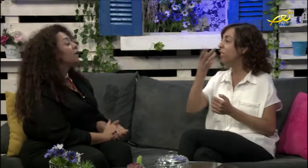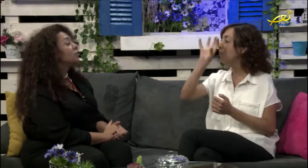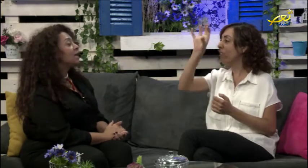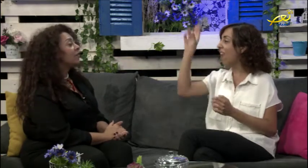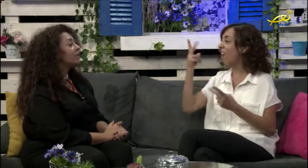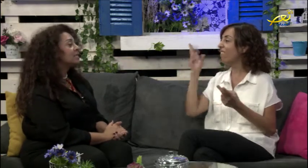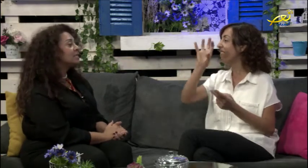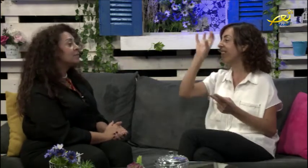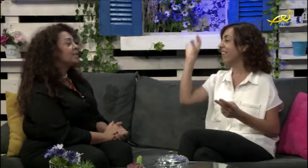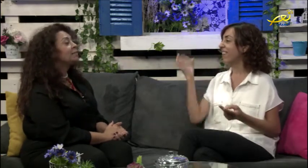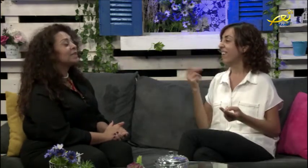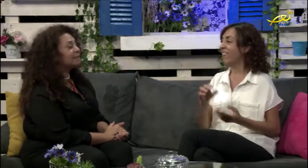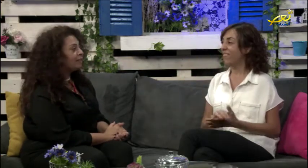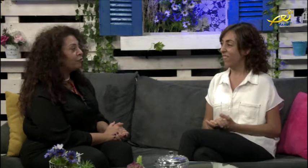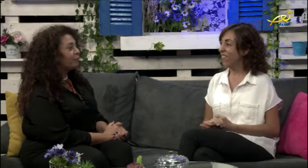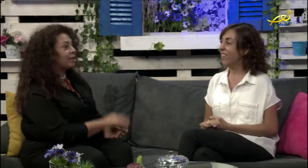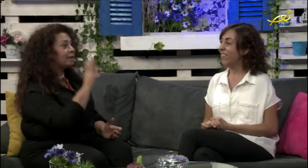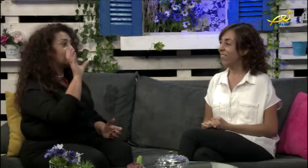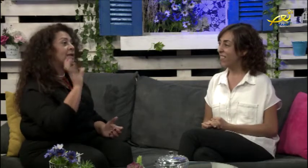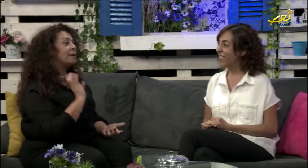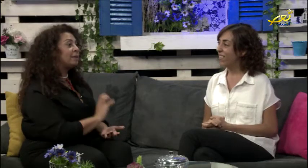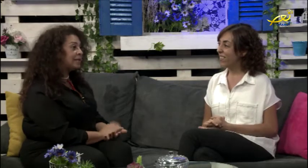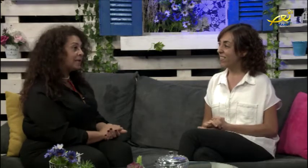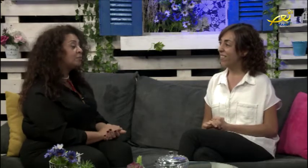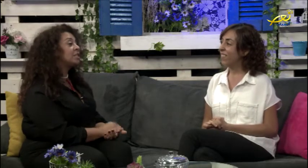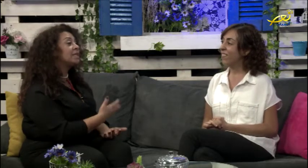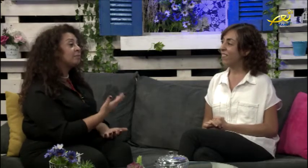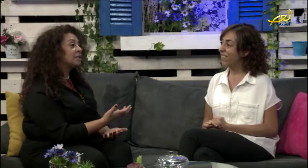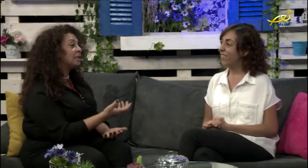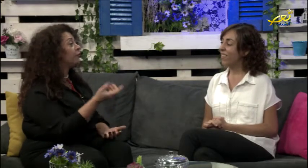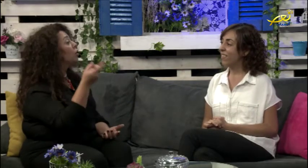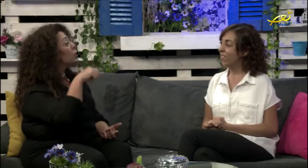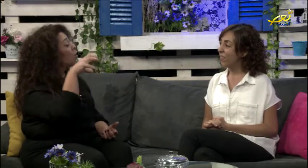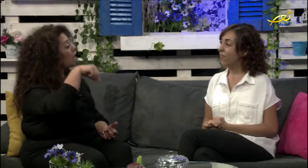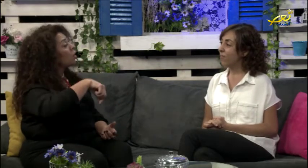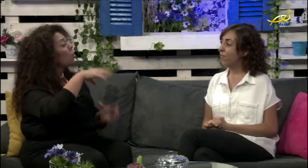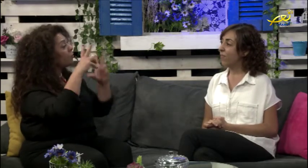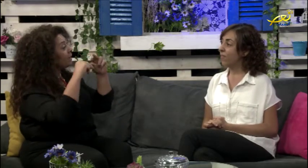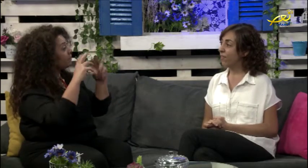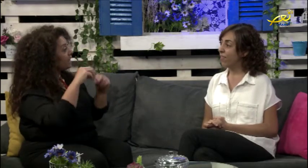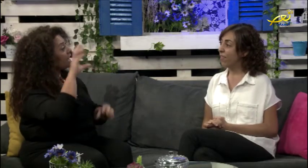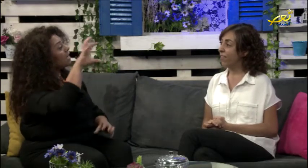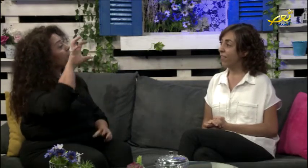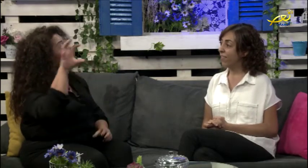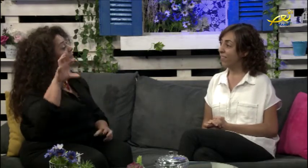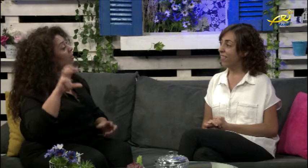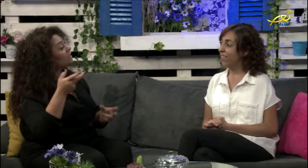لأنه ثقافة السم هي بتختلف بين البلدين، مشان هيك بتختلف. وهون بلبنان بالمناطق